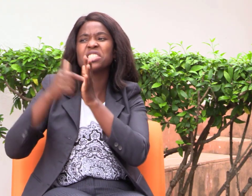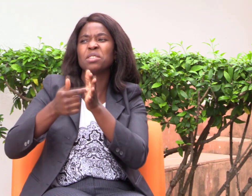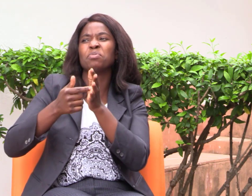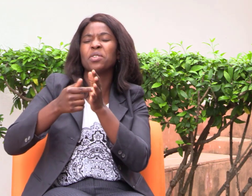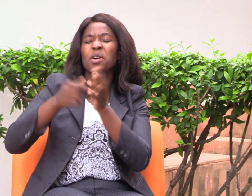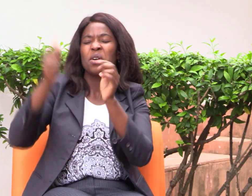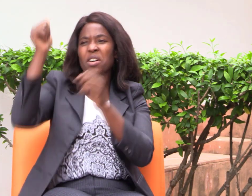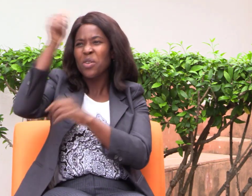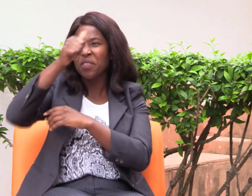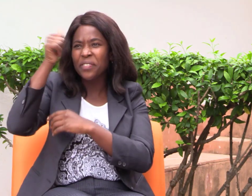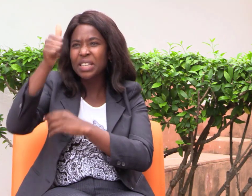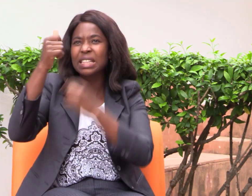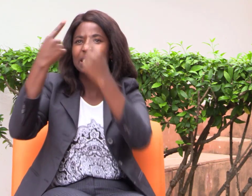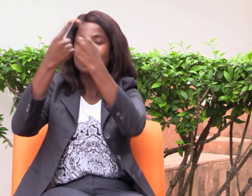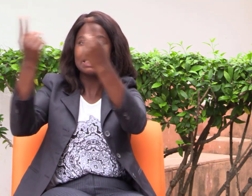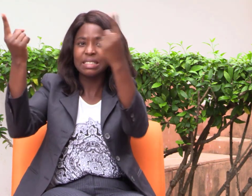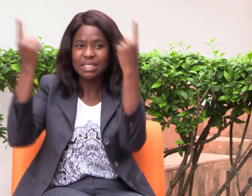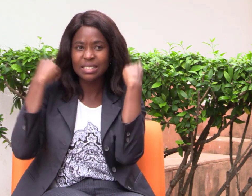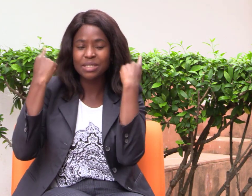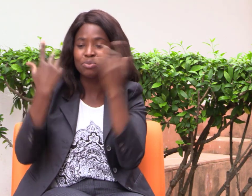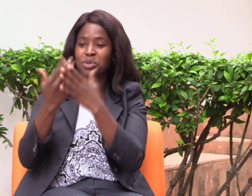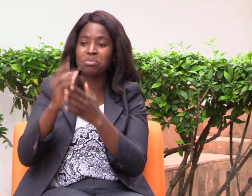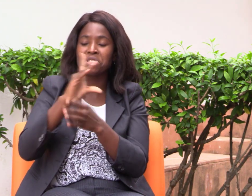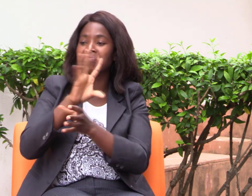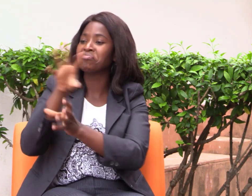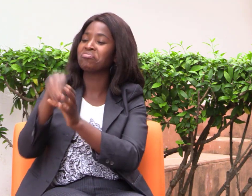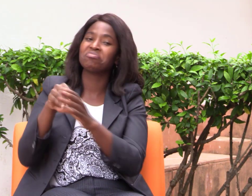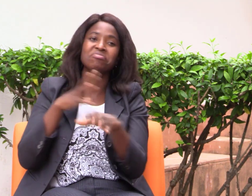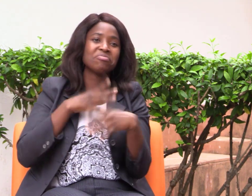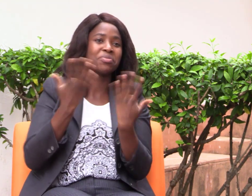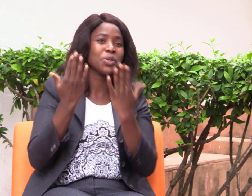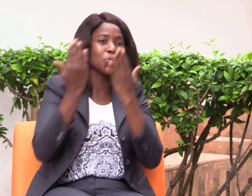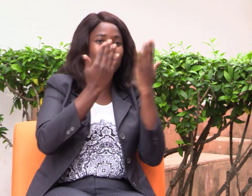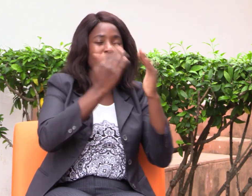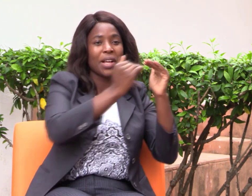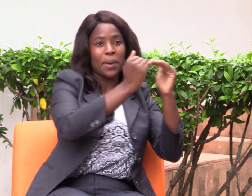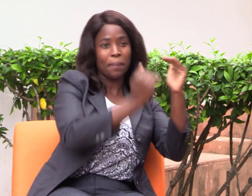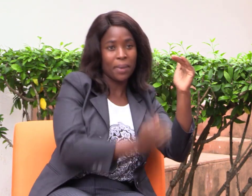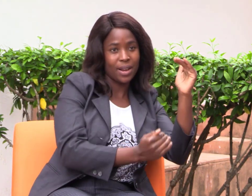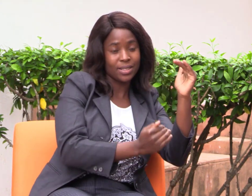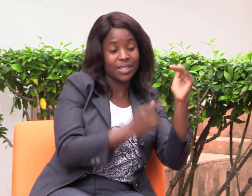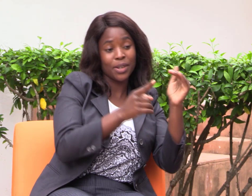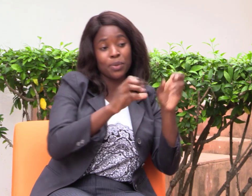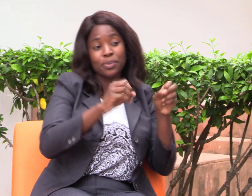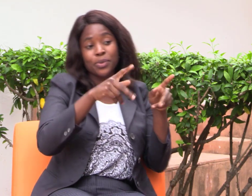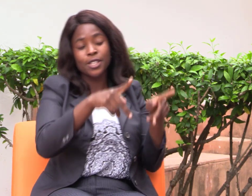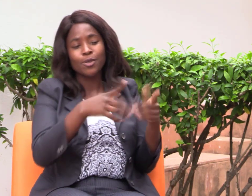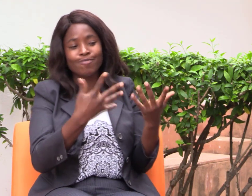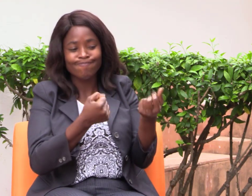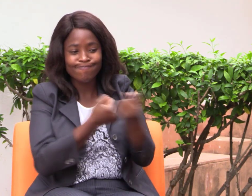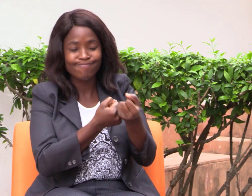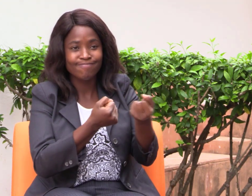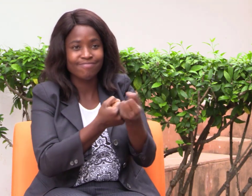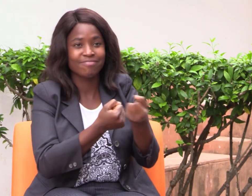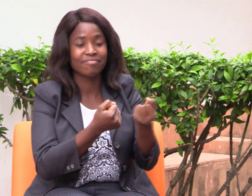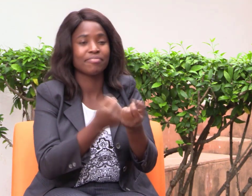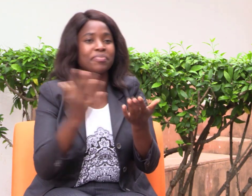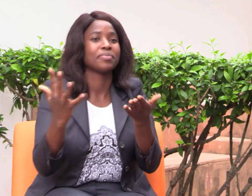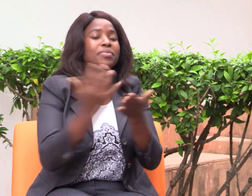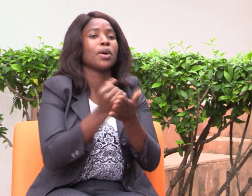cada dia que passava e depois disso dizer que eu não tive nível superior,